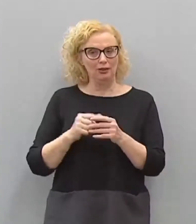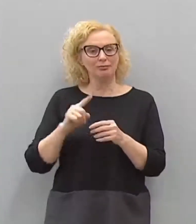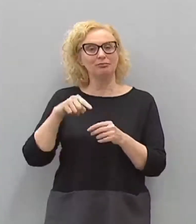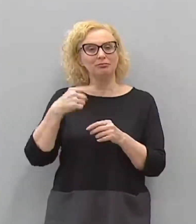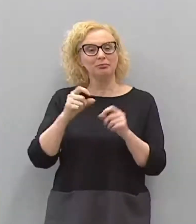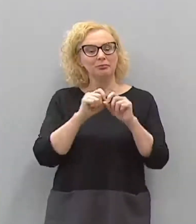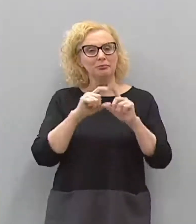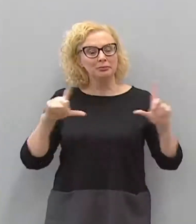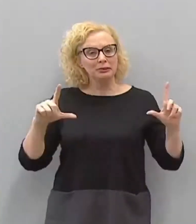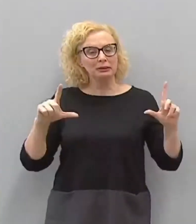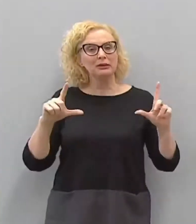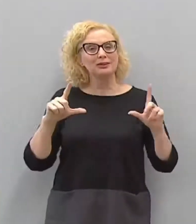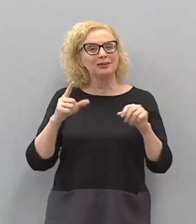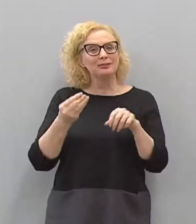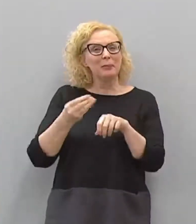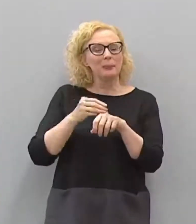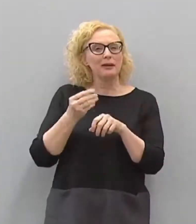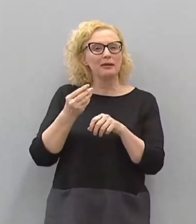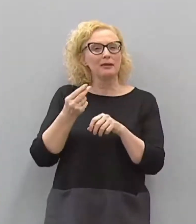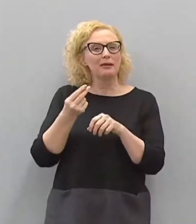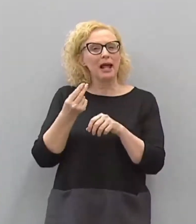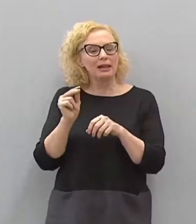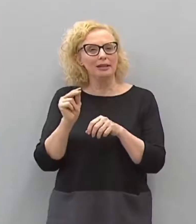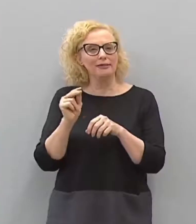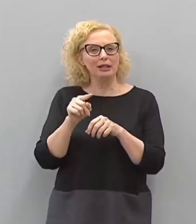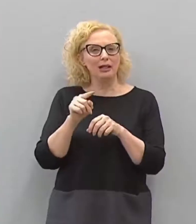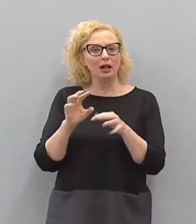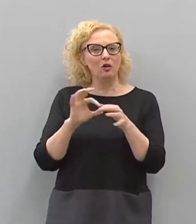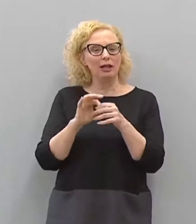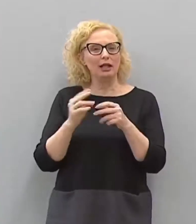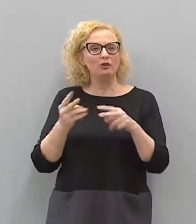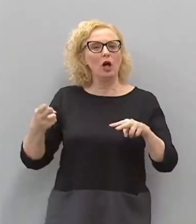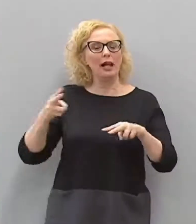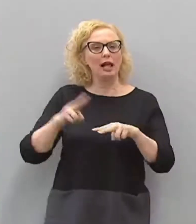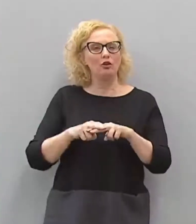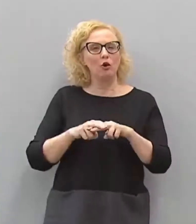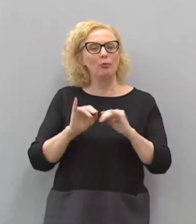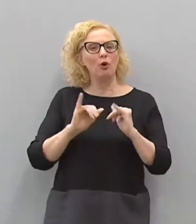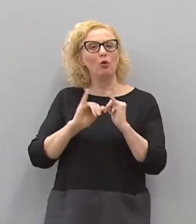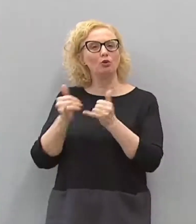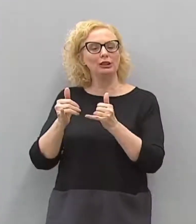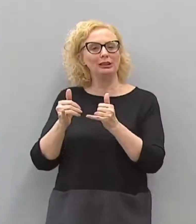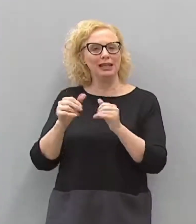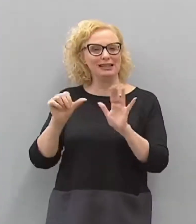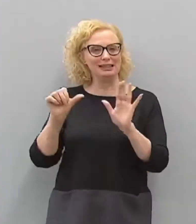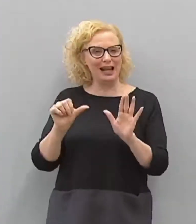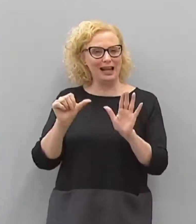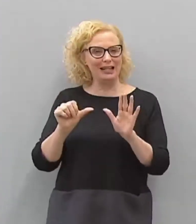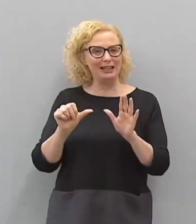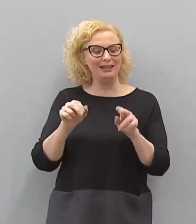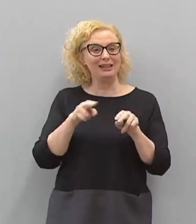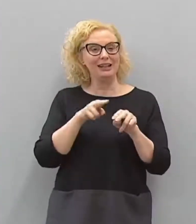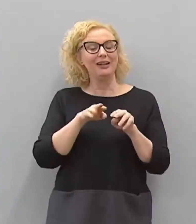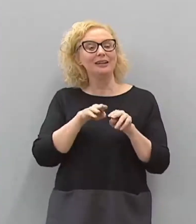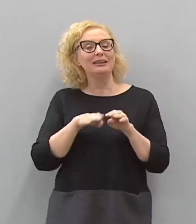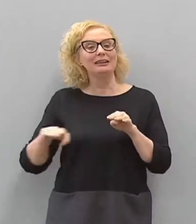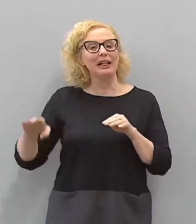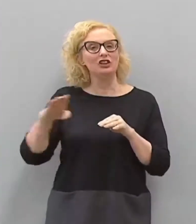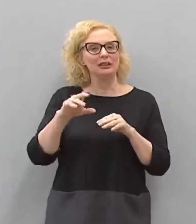un'ultima piccola rettifica che è il raddoppio dell'uscita 6 nella tangenziale di trento che sono